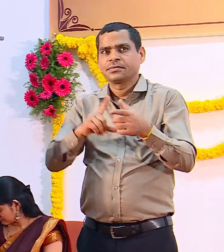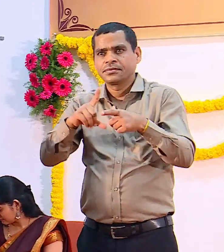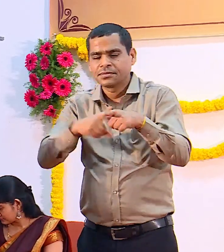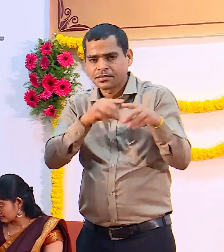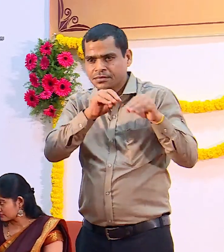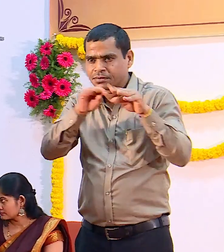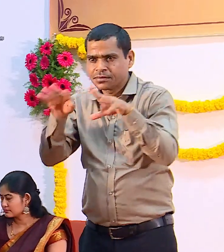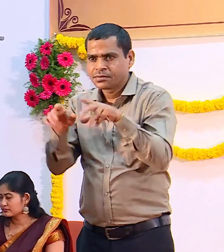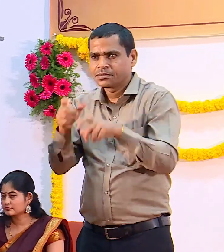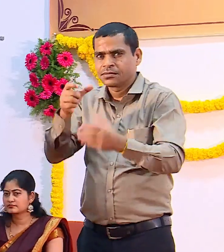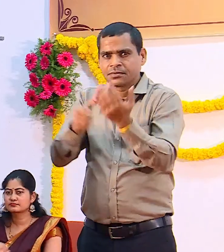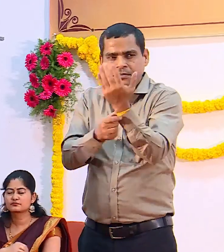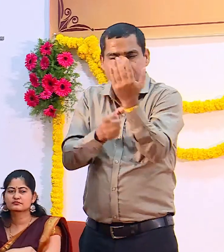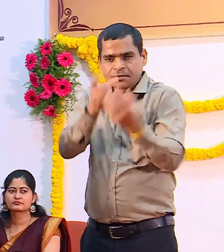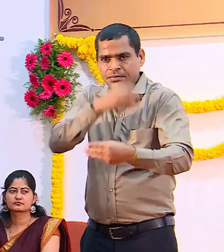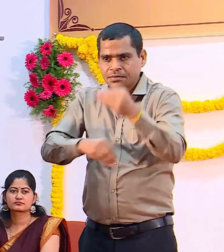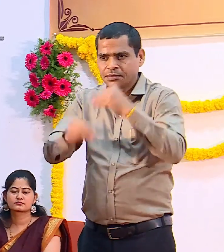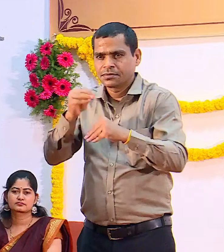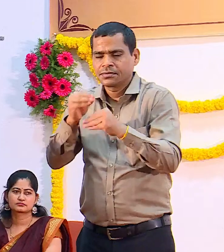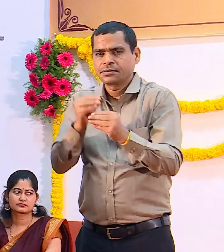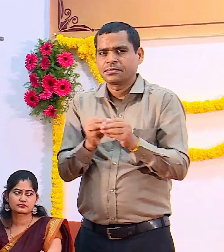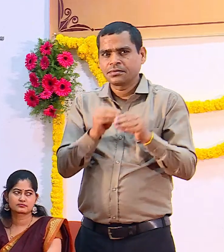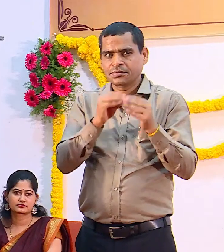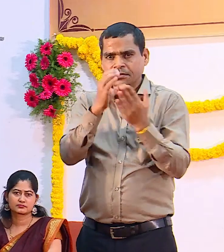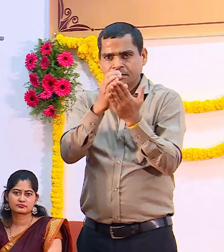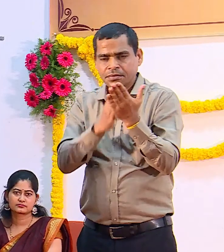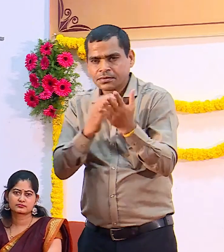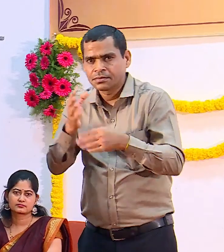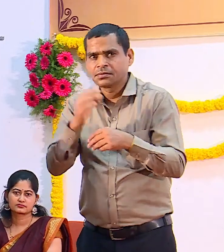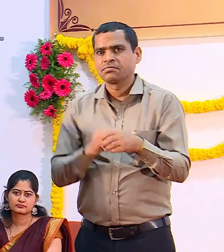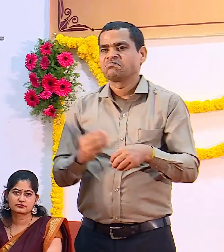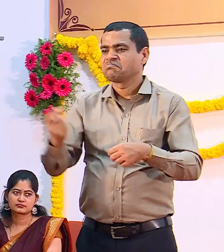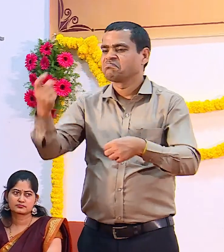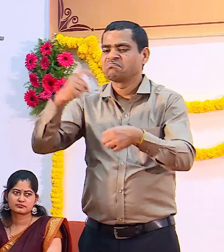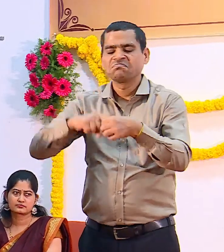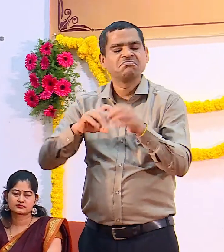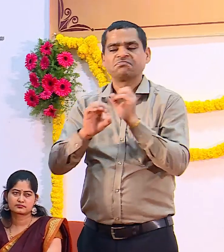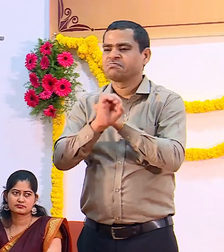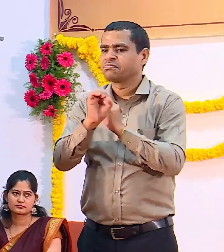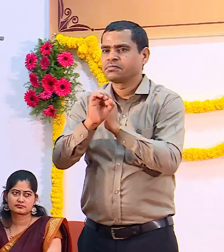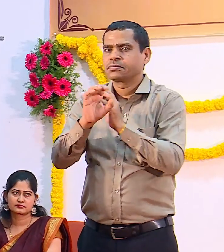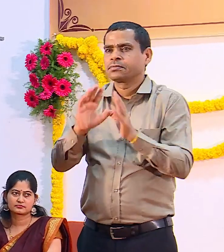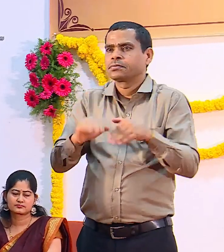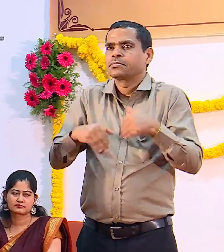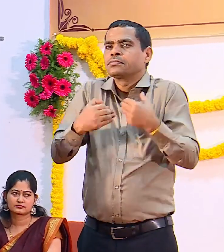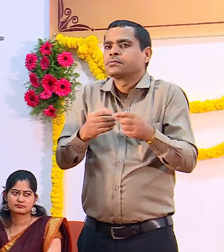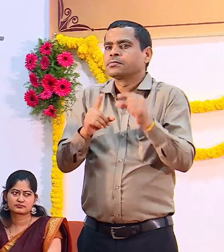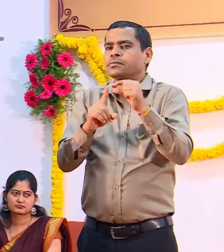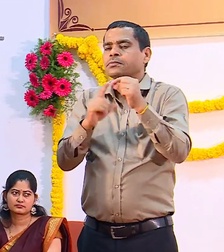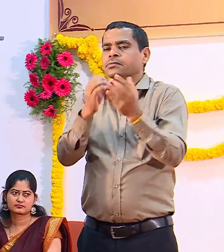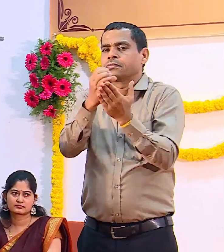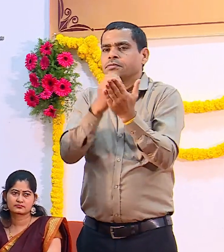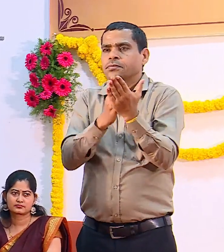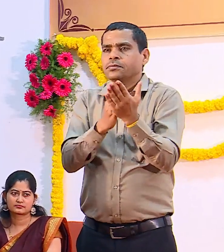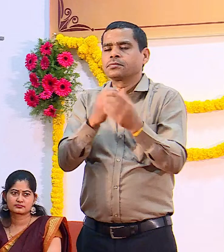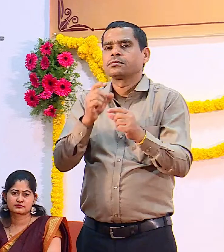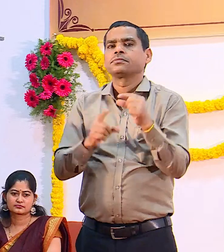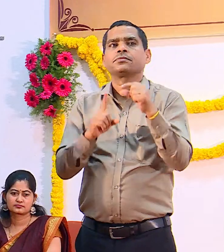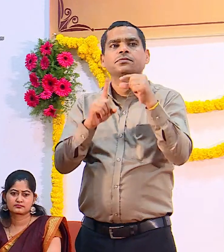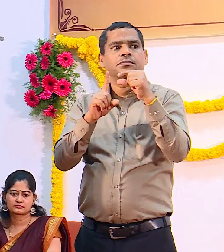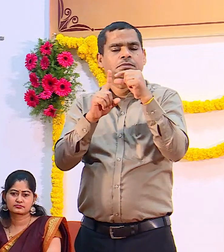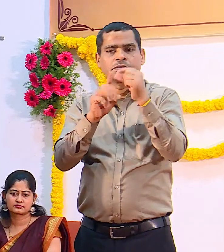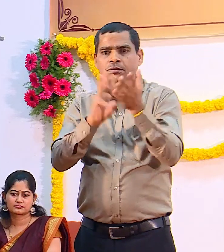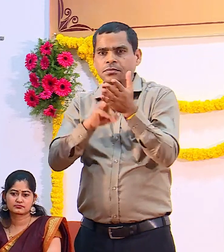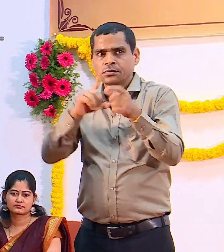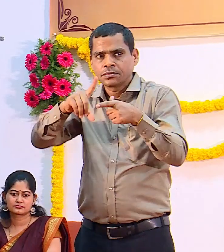हमारे ये कोई भी योजना, कोई भी जो आप काम कर रहे हैं वो भी उस पर समाविष्ट नहीं है, तो ऐसे पैकेजेस बनाए जो कि हम पीएमजे के अंदर